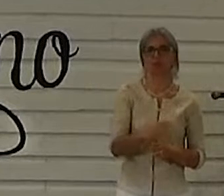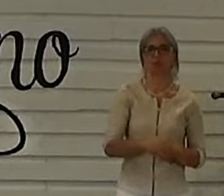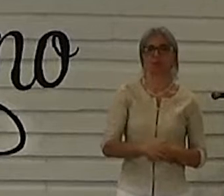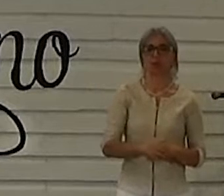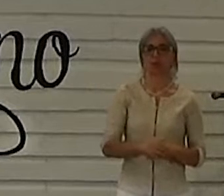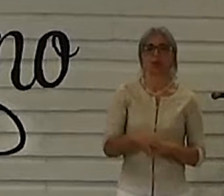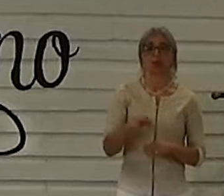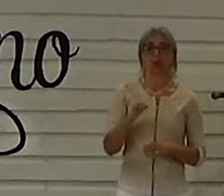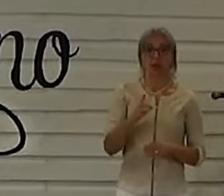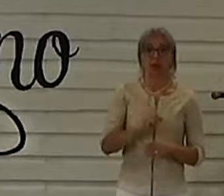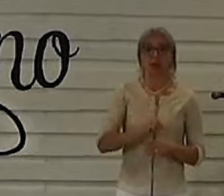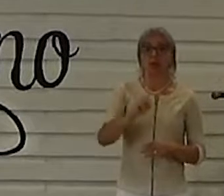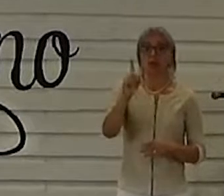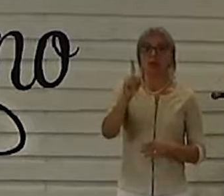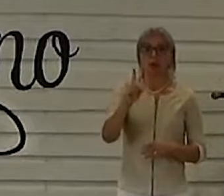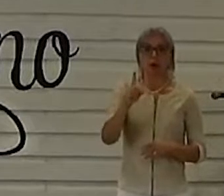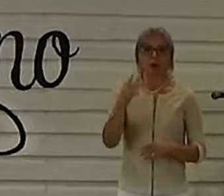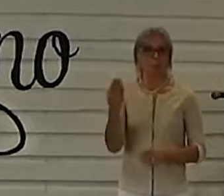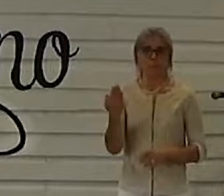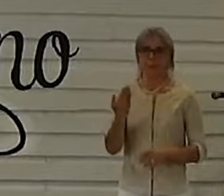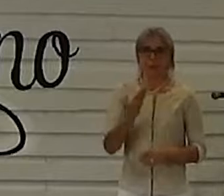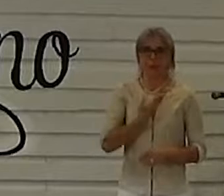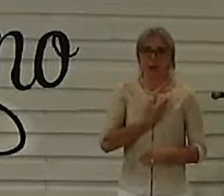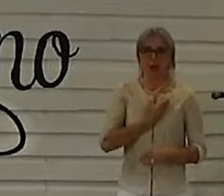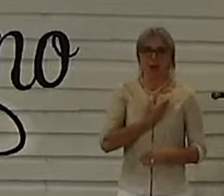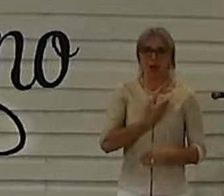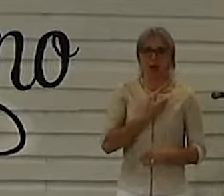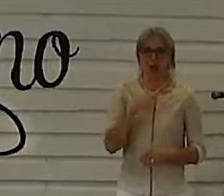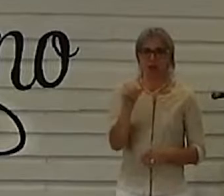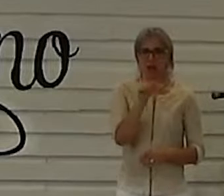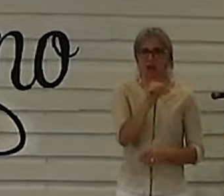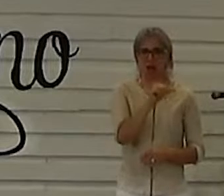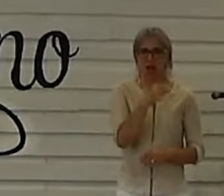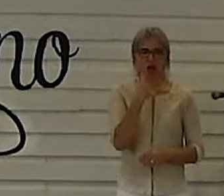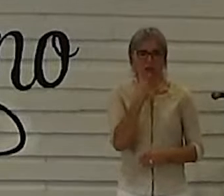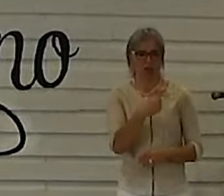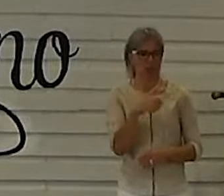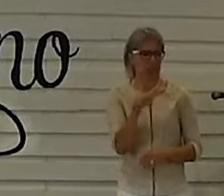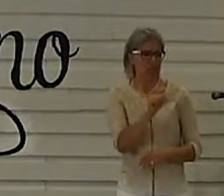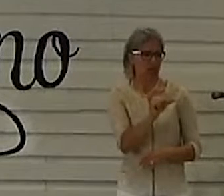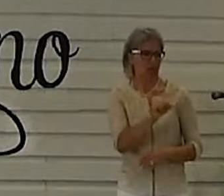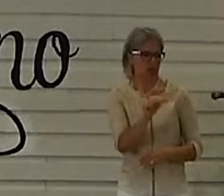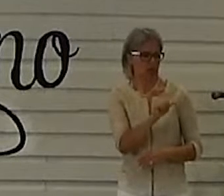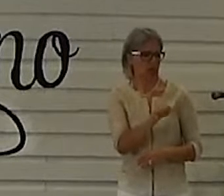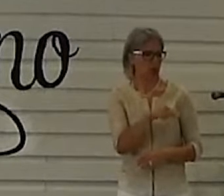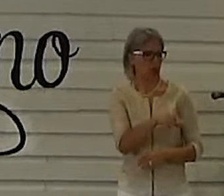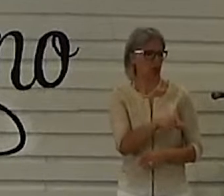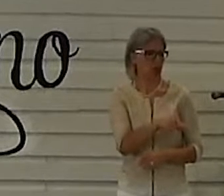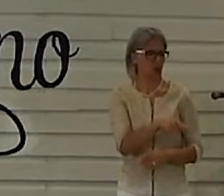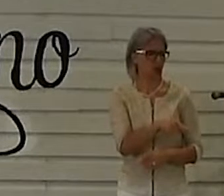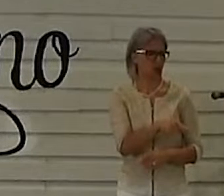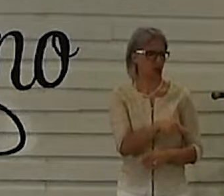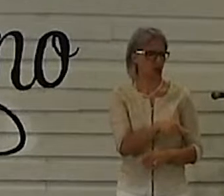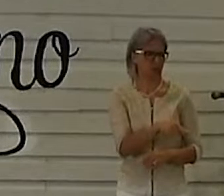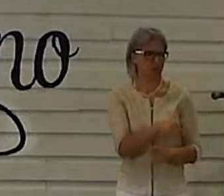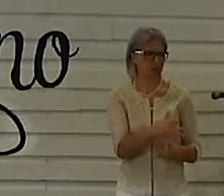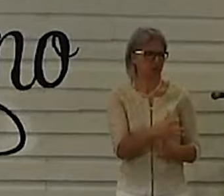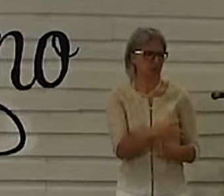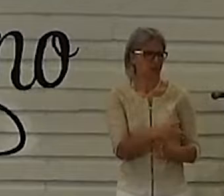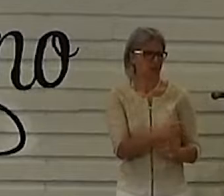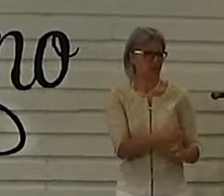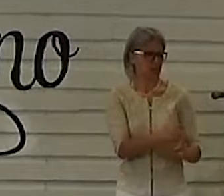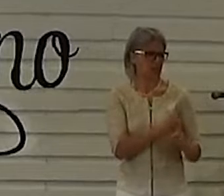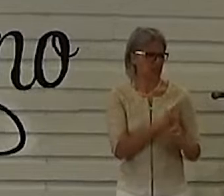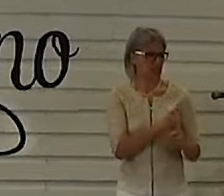Saulo, Saulo, perché mi perseguiti? E perse la vista. Aveva bisogno di riacquistare una vista nuova. E io